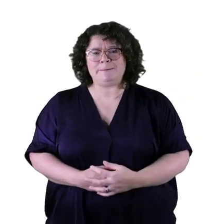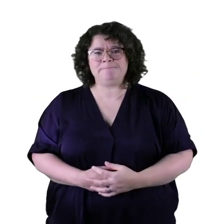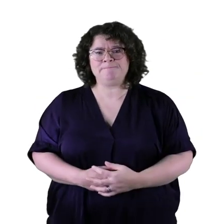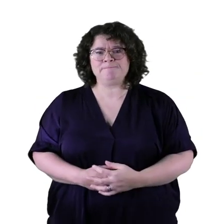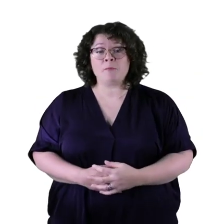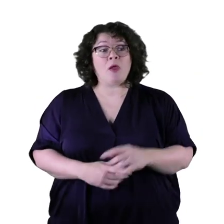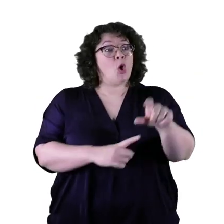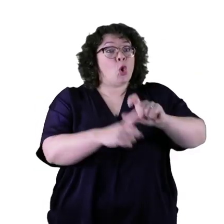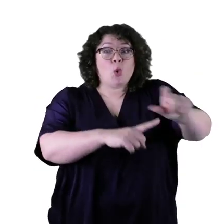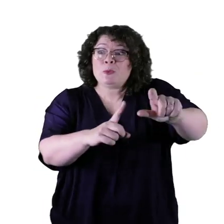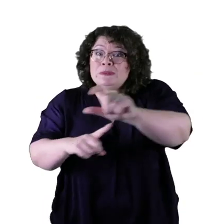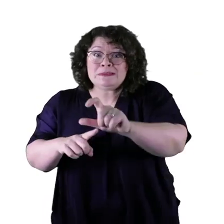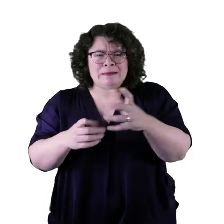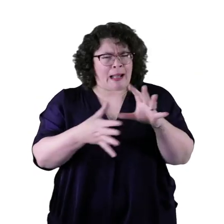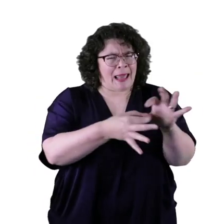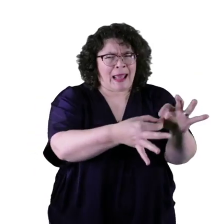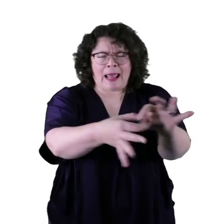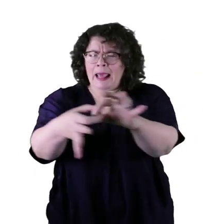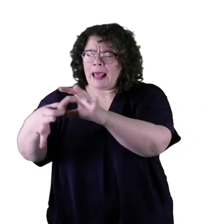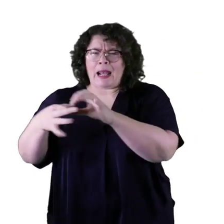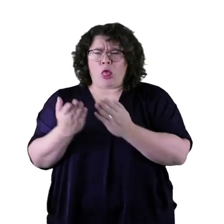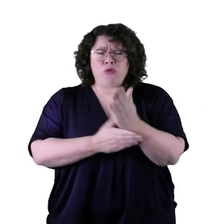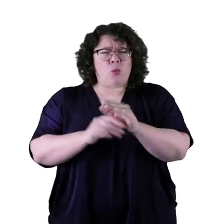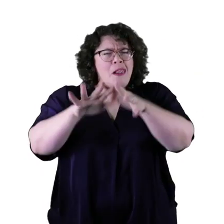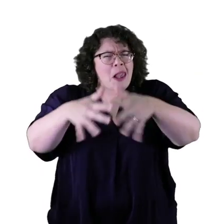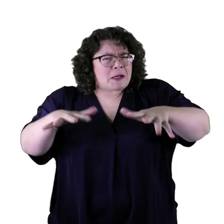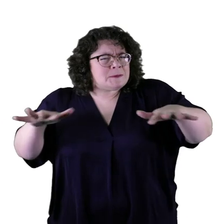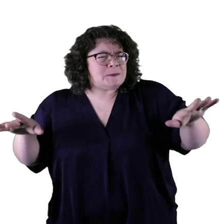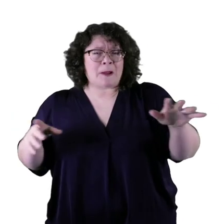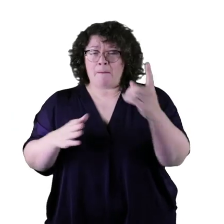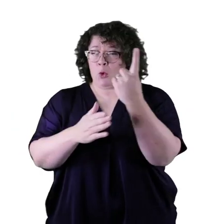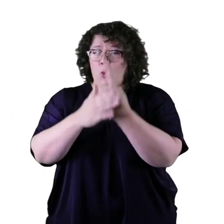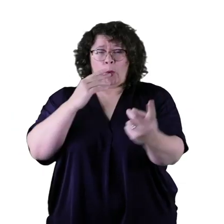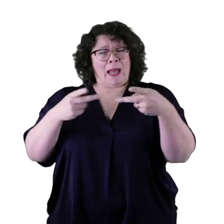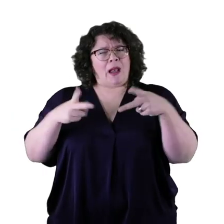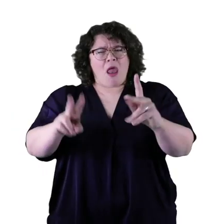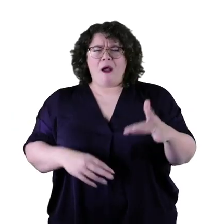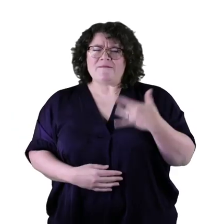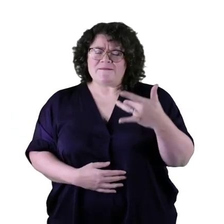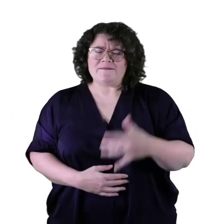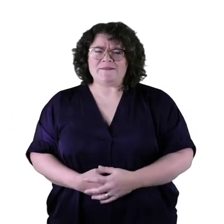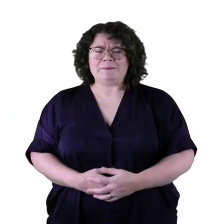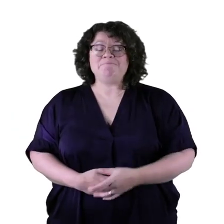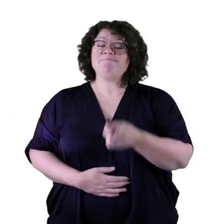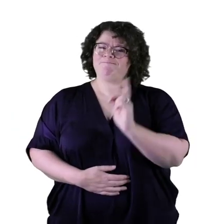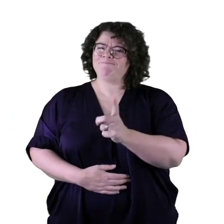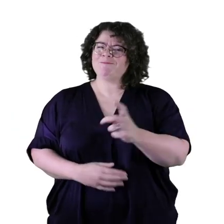dirwedd a ffordd o fyw unigryw. Dyma Conwy, lle mae treftadaeth, diwylliant a'r iaith Gymraeg yn